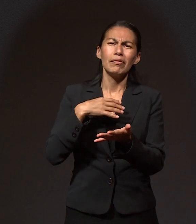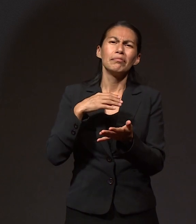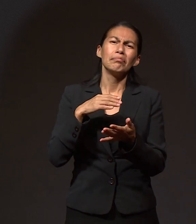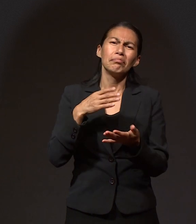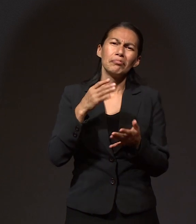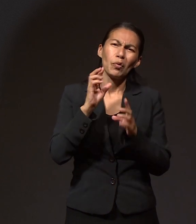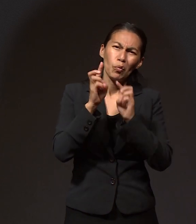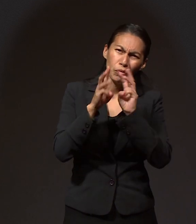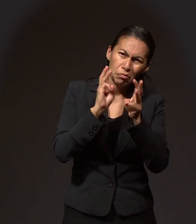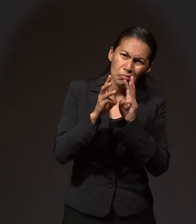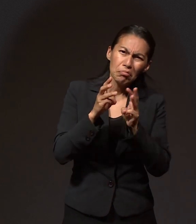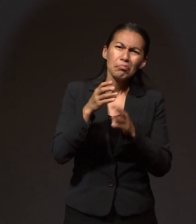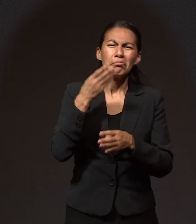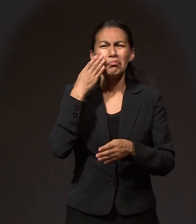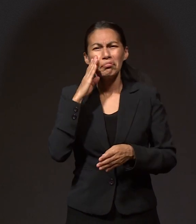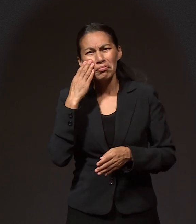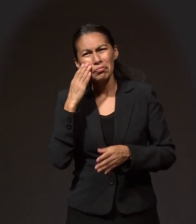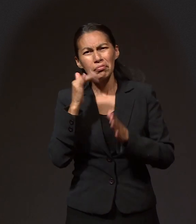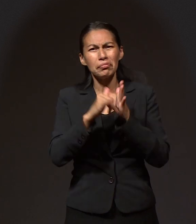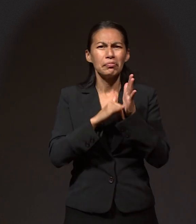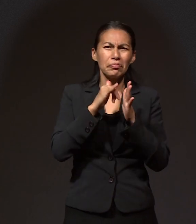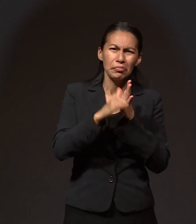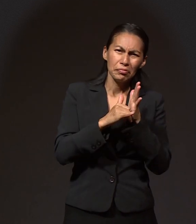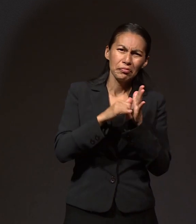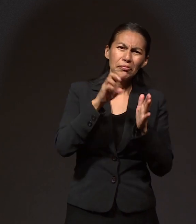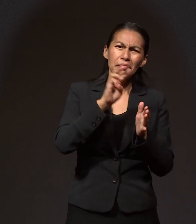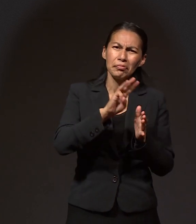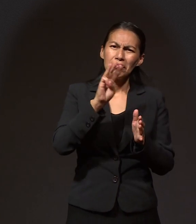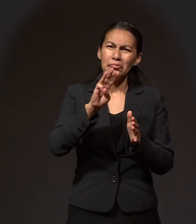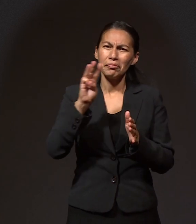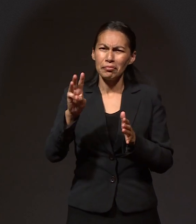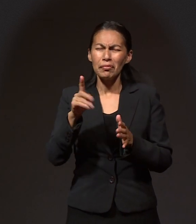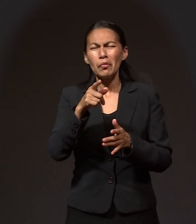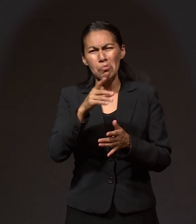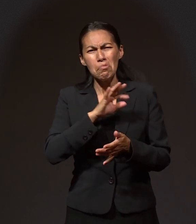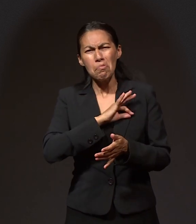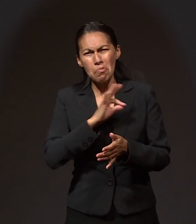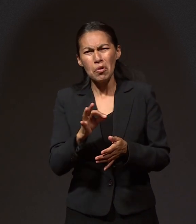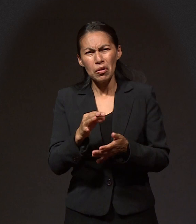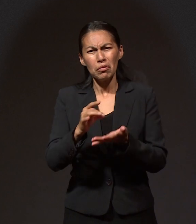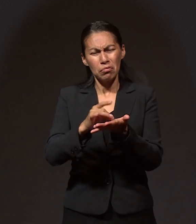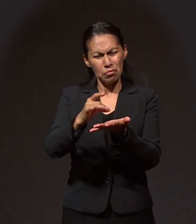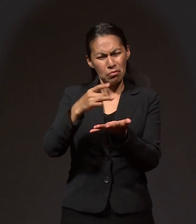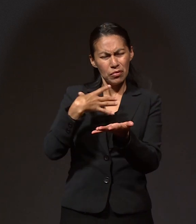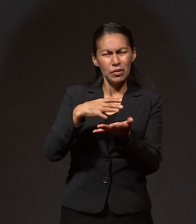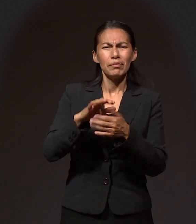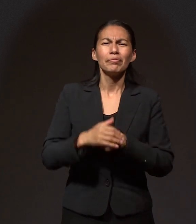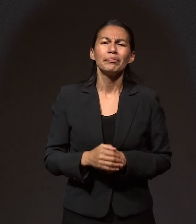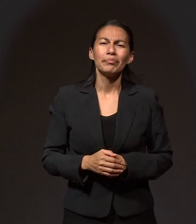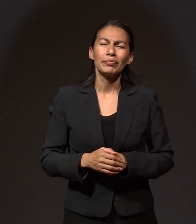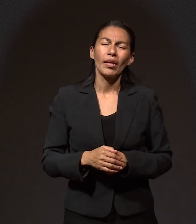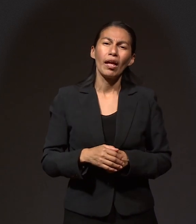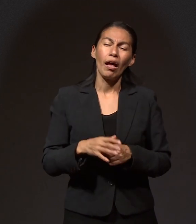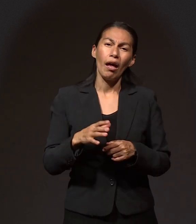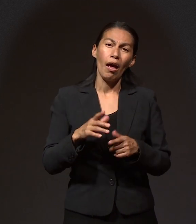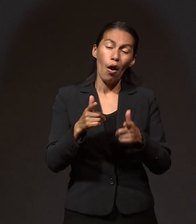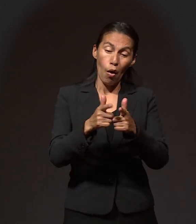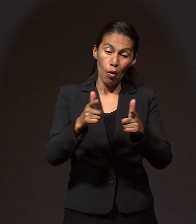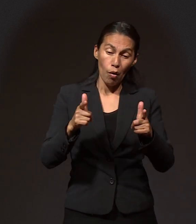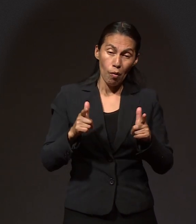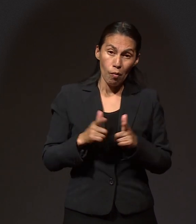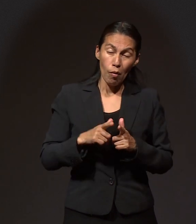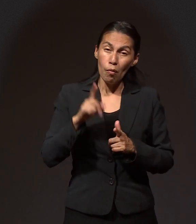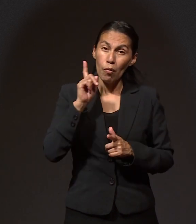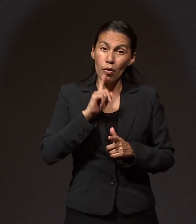bendices a Dios. Y entonces juntos nos gozaremos. Hay un grupo de lindas damas